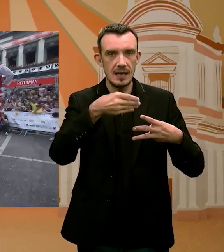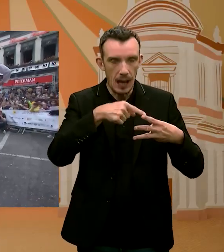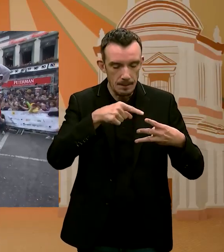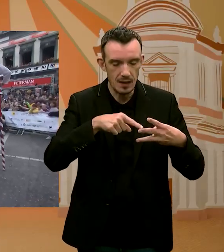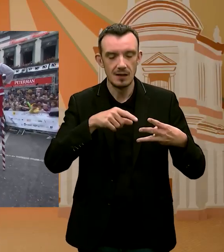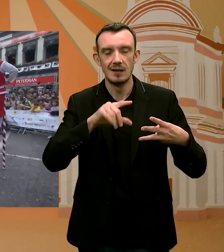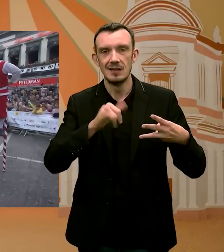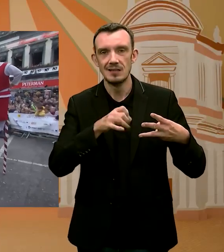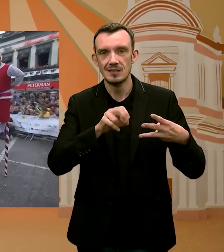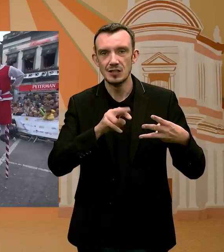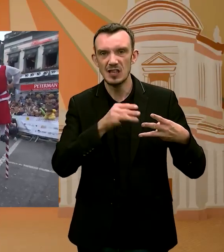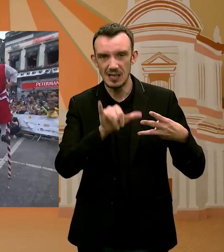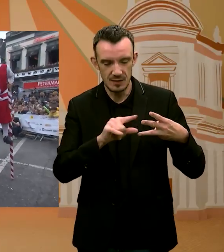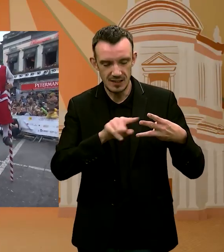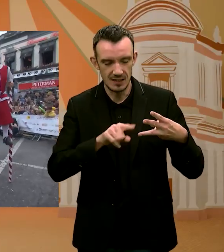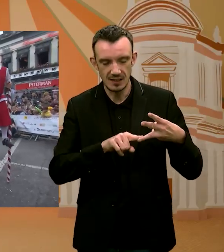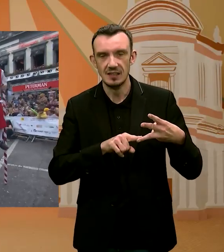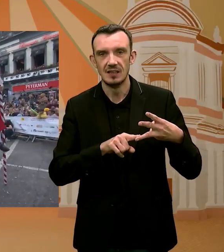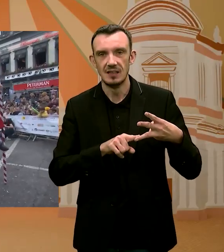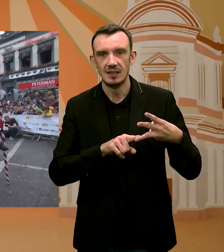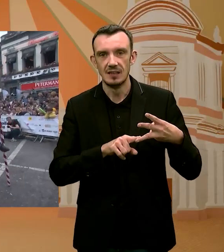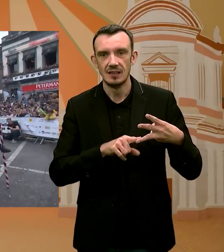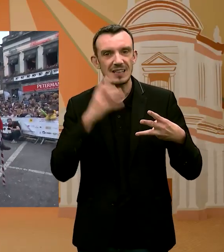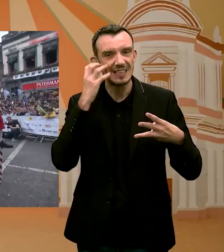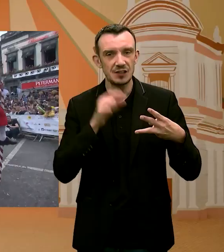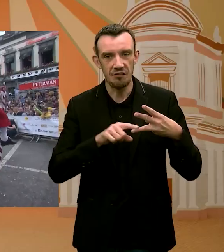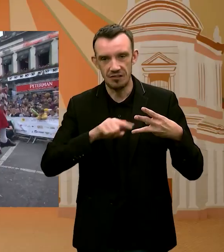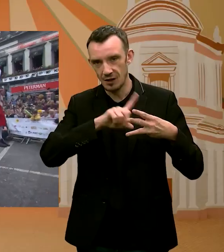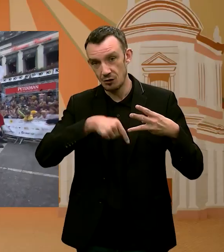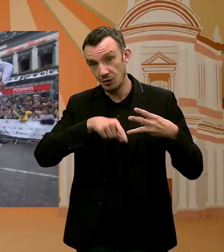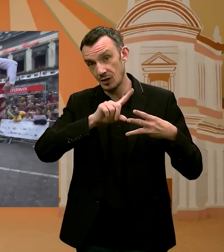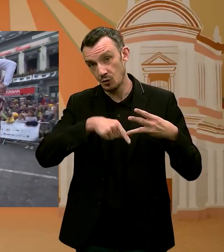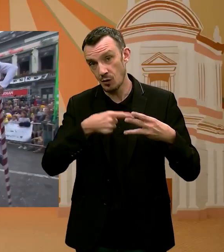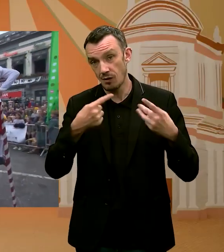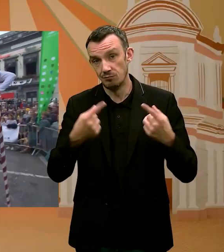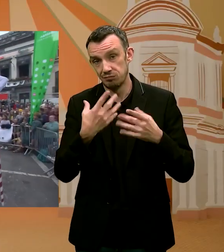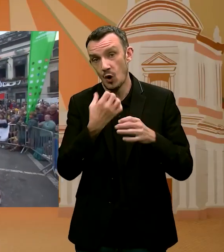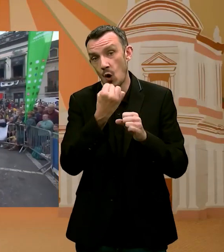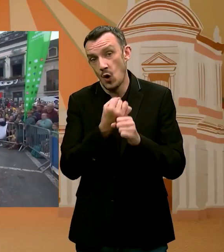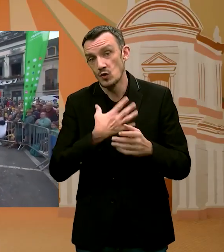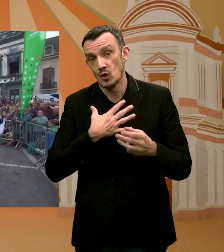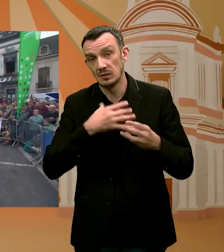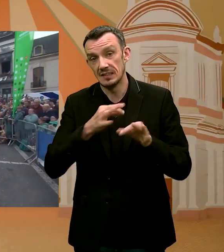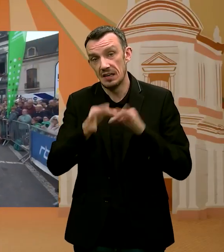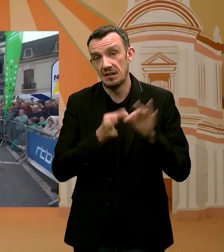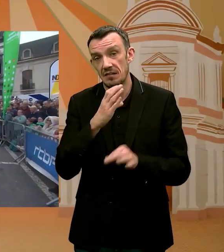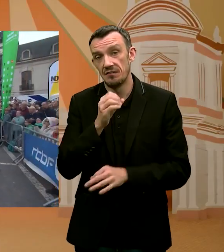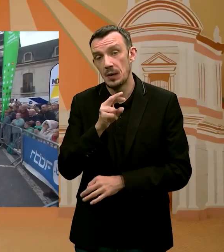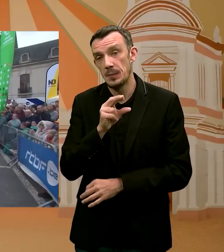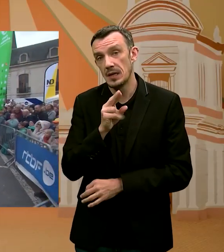contre 2. Donc pour le moment, je suppose que Robin Bautron et c'est Pascal Spélier, tout à fait. Pascal Spélier l'ont